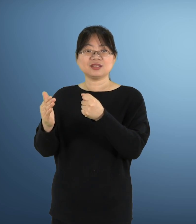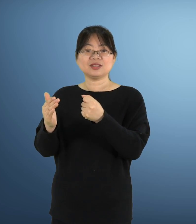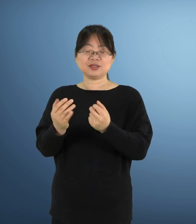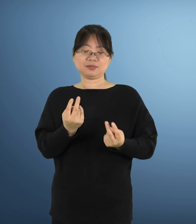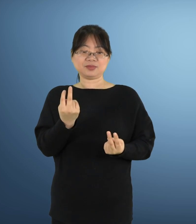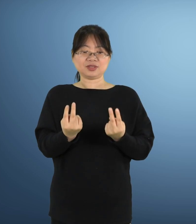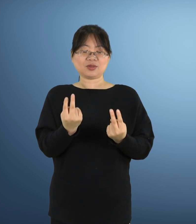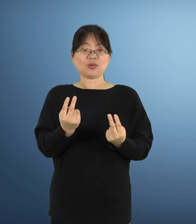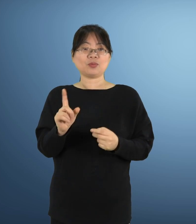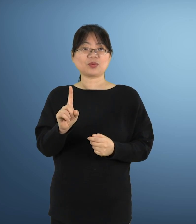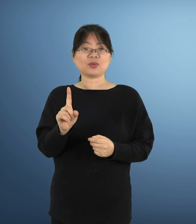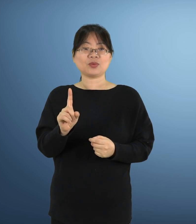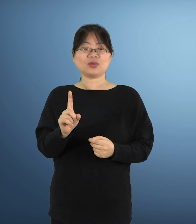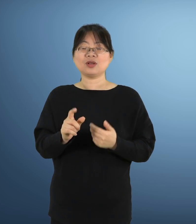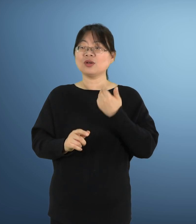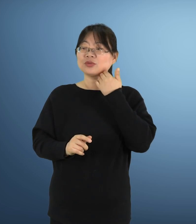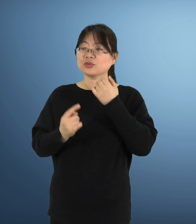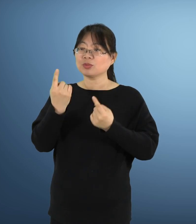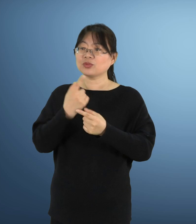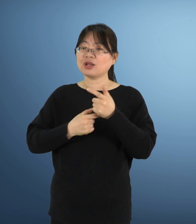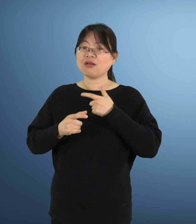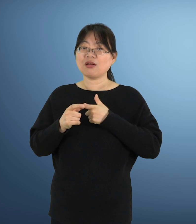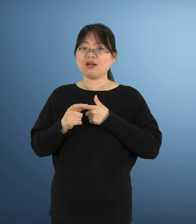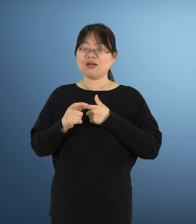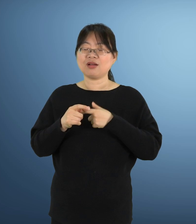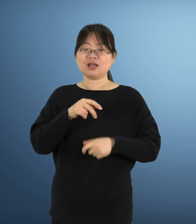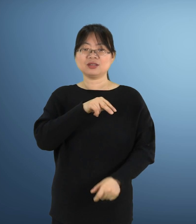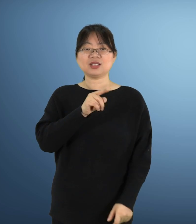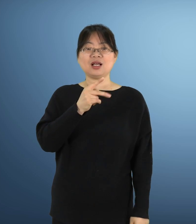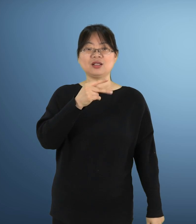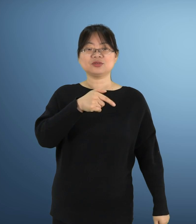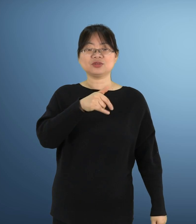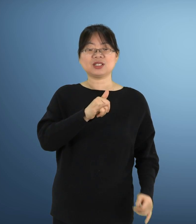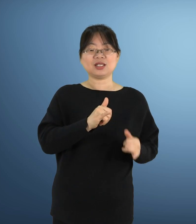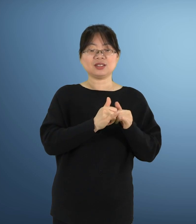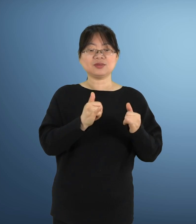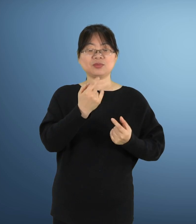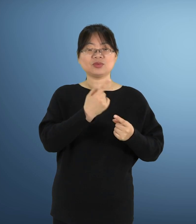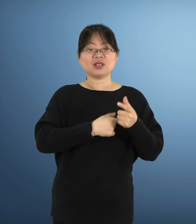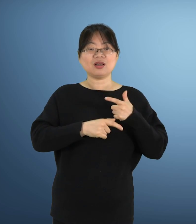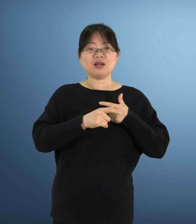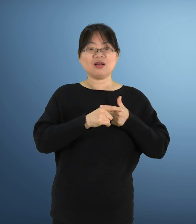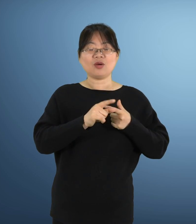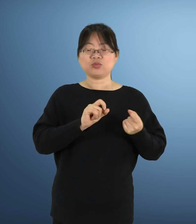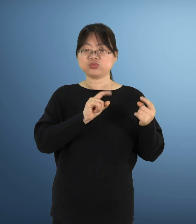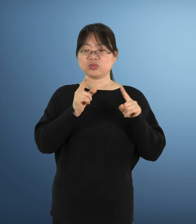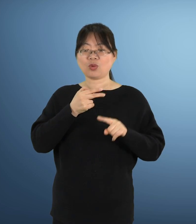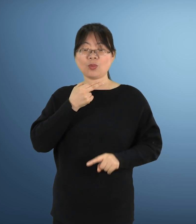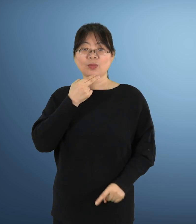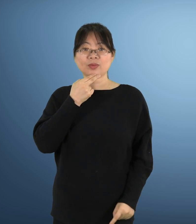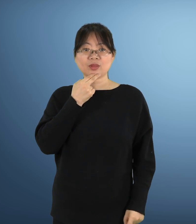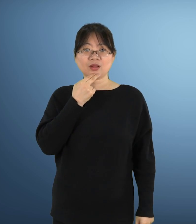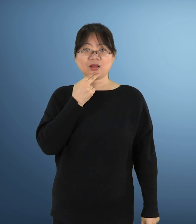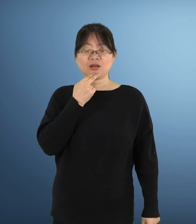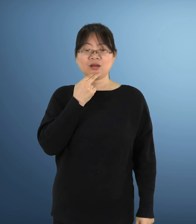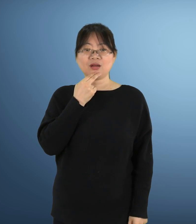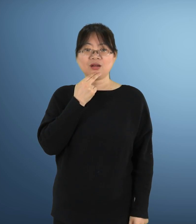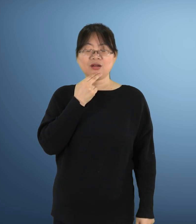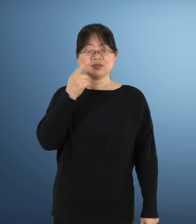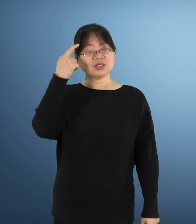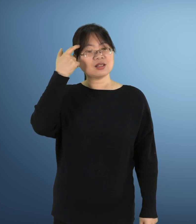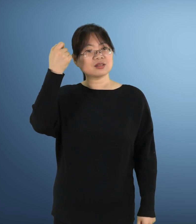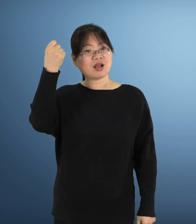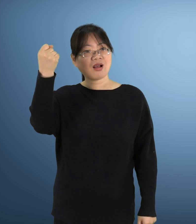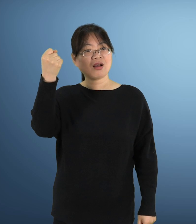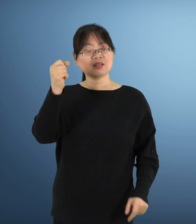썼어요. 더? 그럼 누구보다 더? 이 사두개인보다 더 부활이 없다고 이렇게